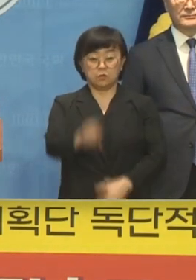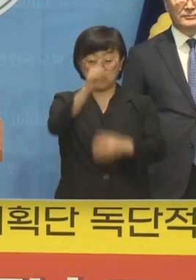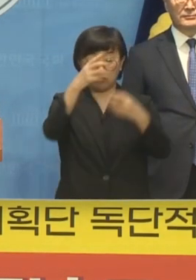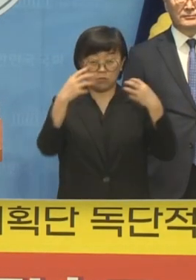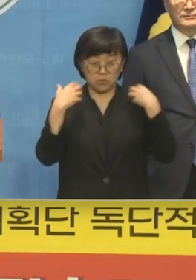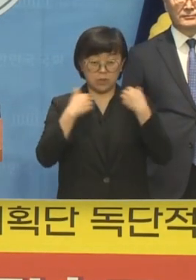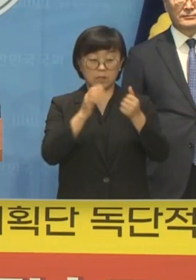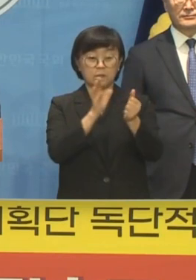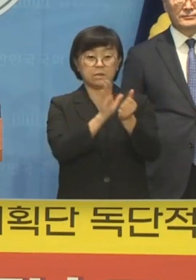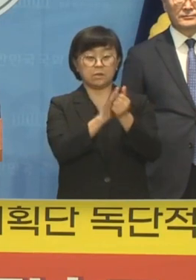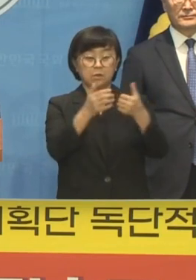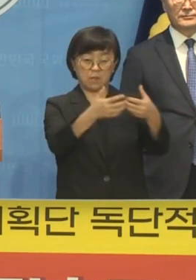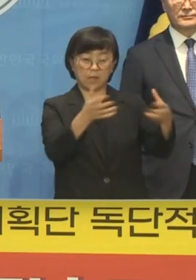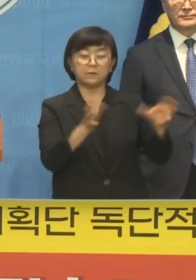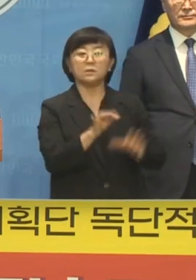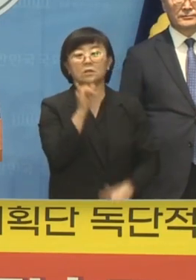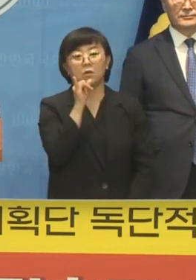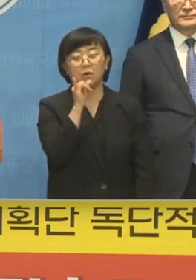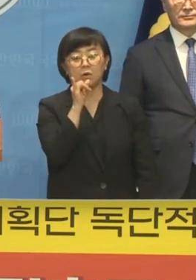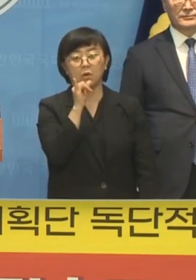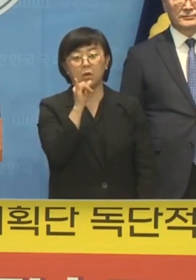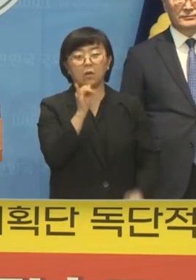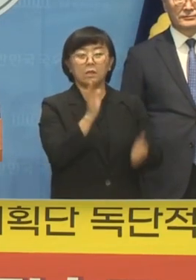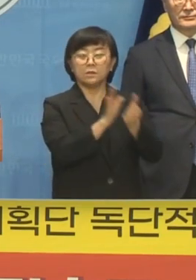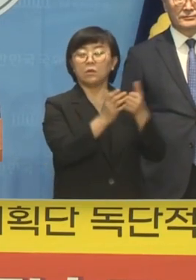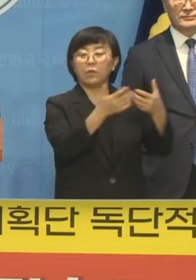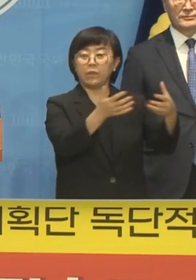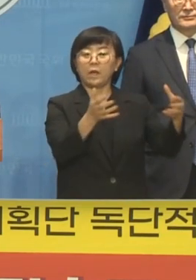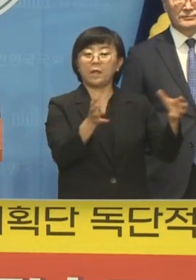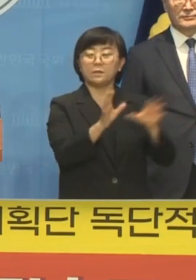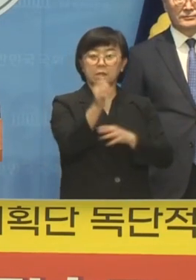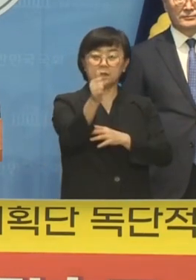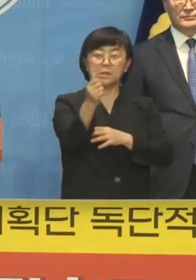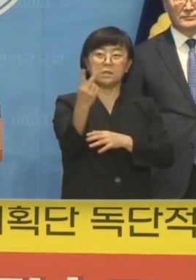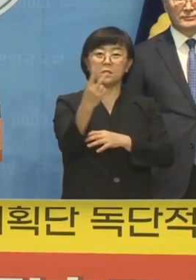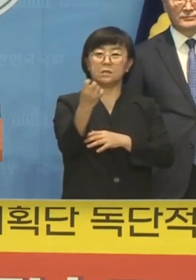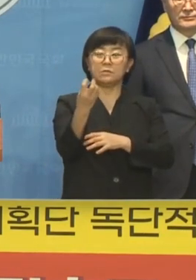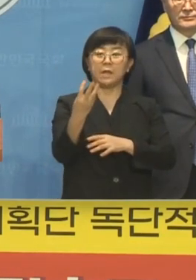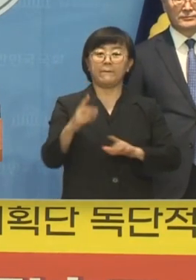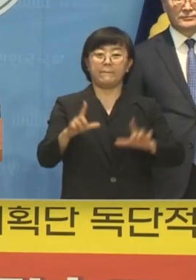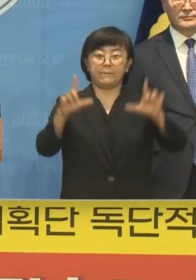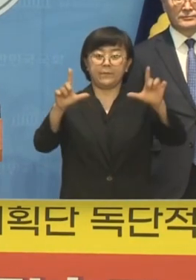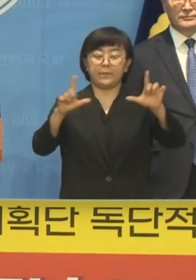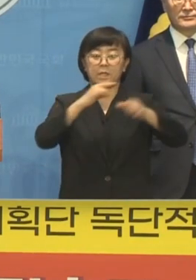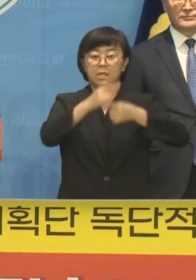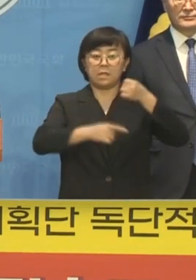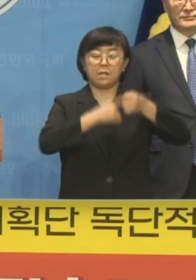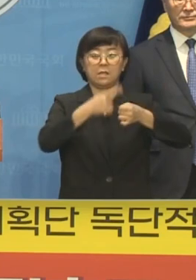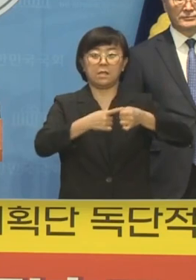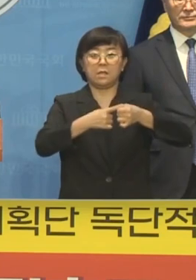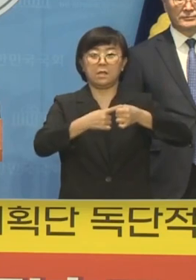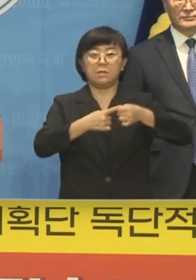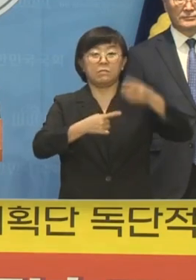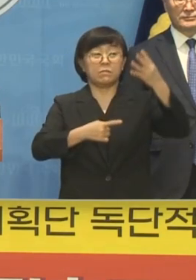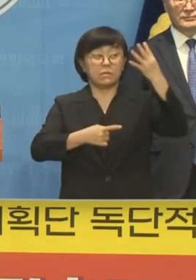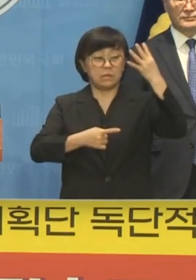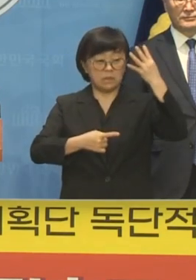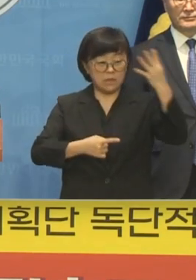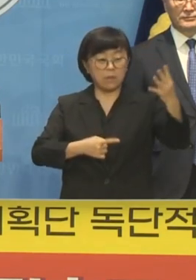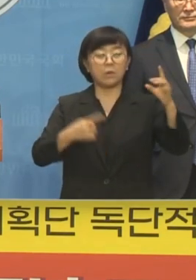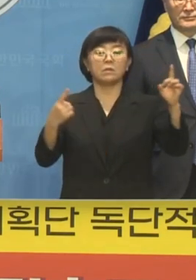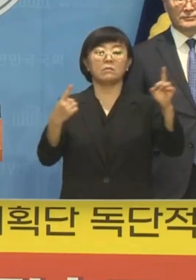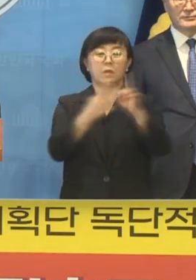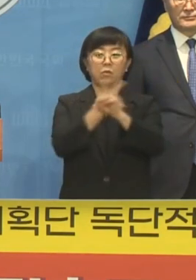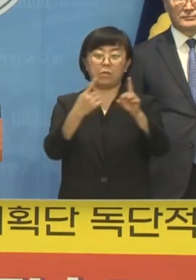정부의 지원단이 있습니다. 그런데 지원단장이 2023년 한 해 4번씩이나